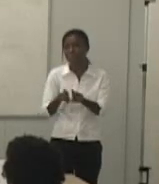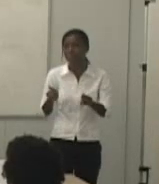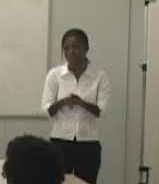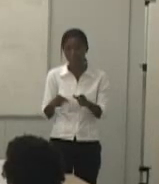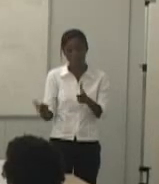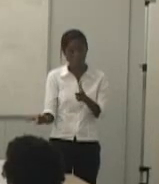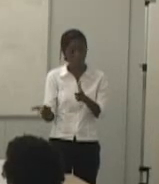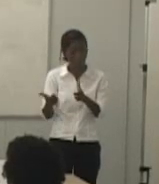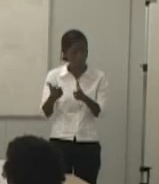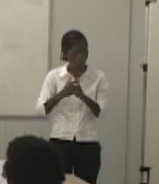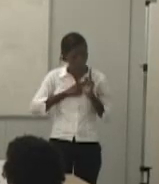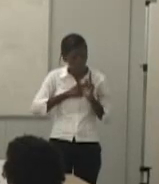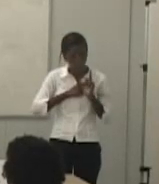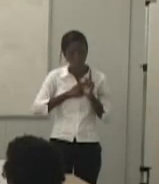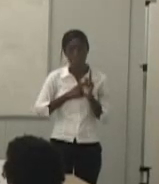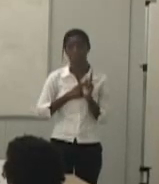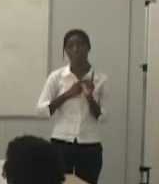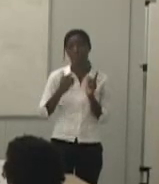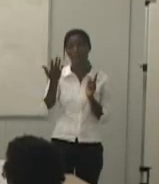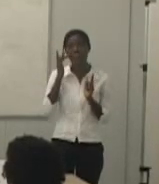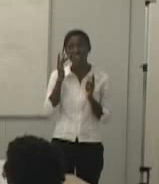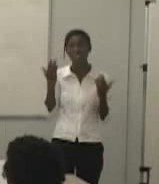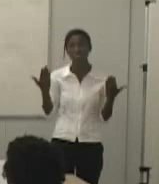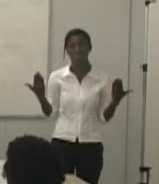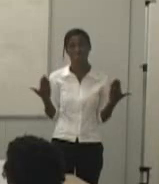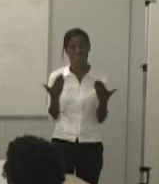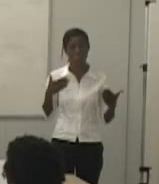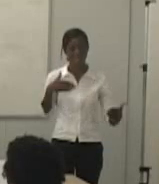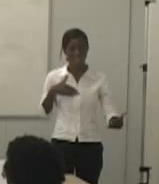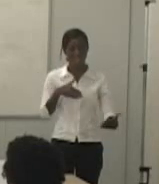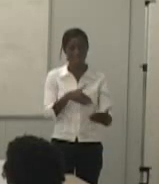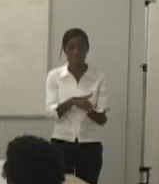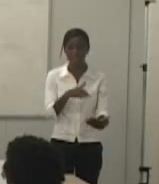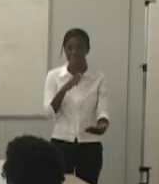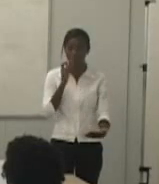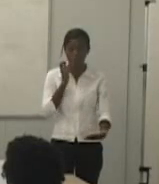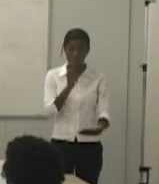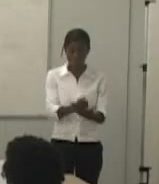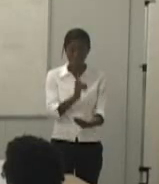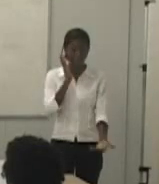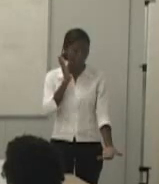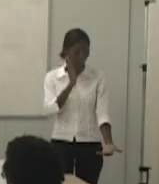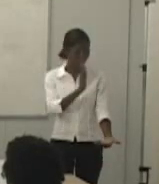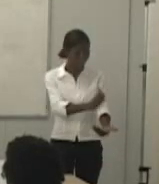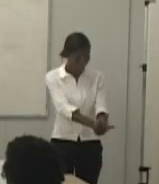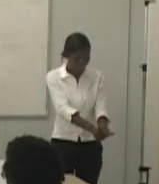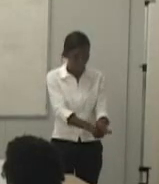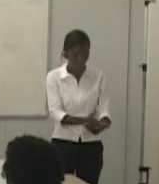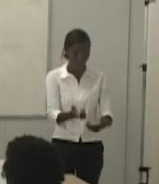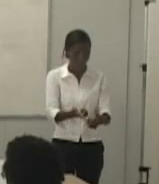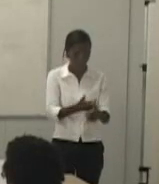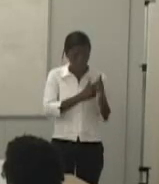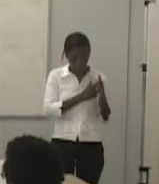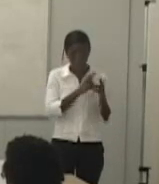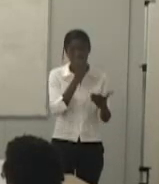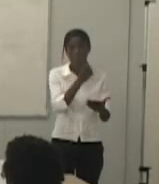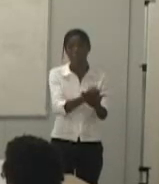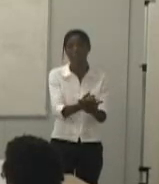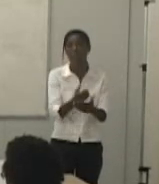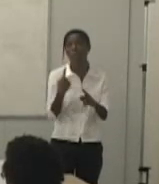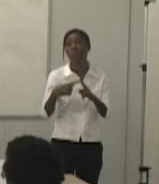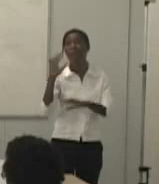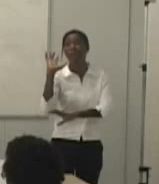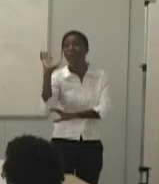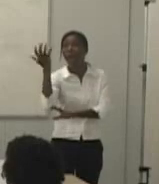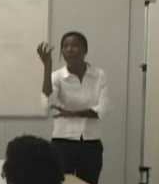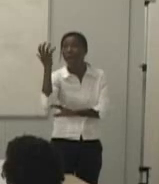gigantesca Acho que até hoje a gente ainda tá pagando a muda porque a multa porque tem tem que pagar mudas de árvore de 3 M altura